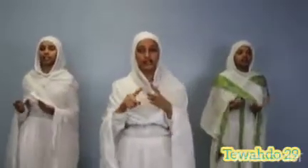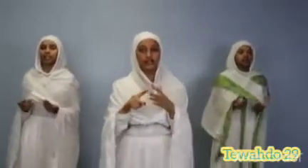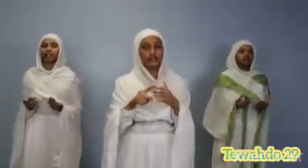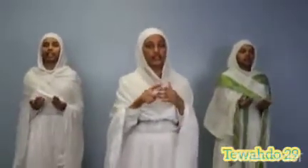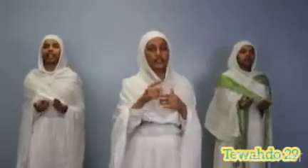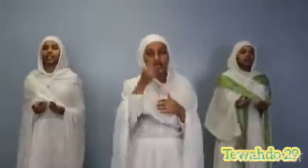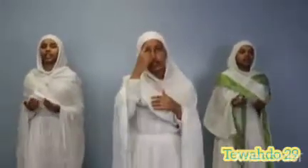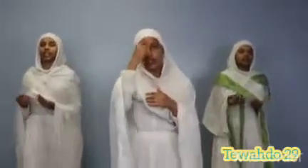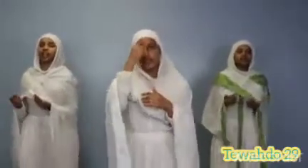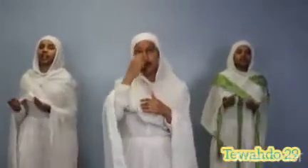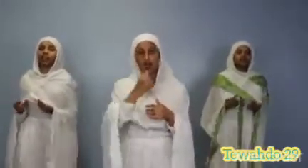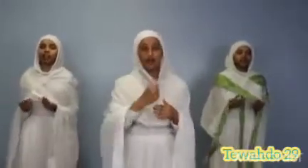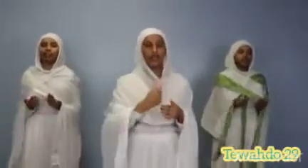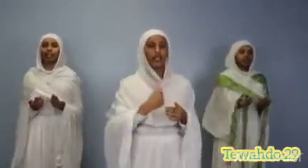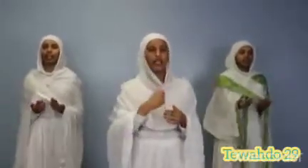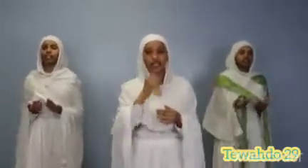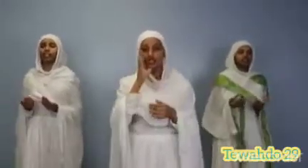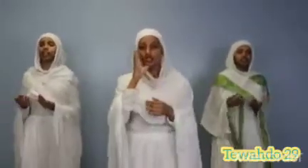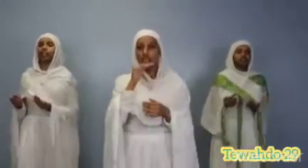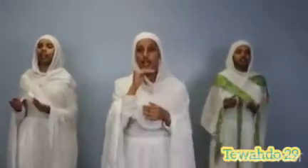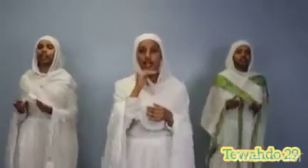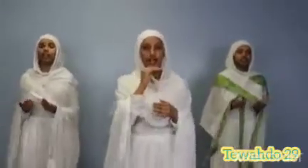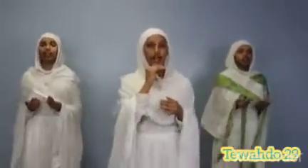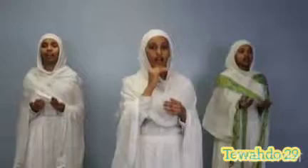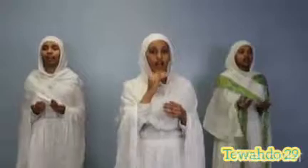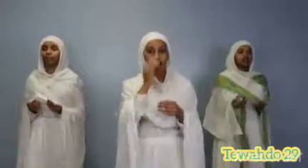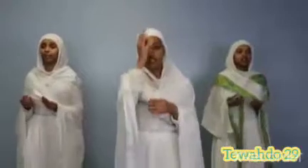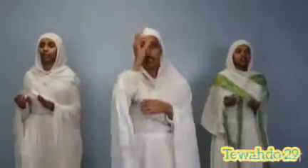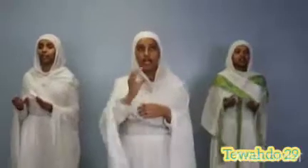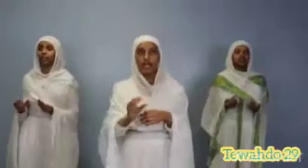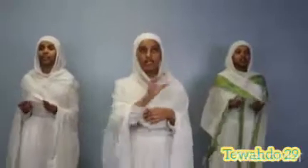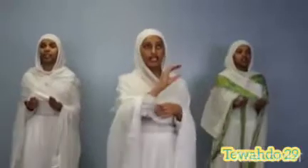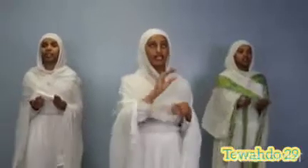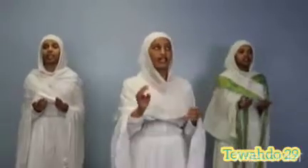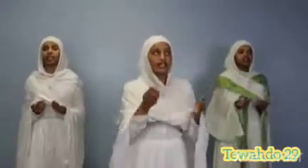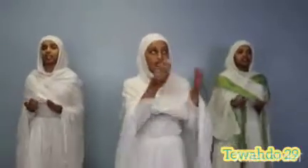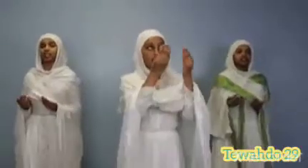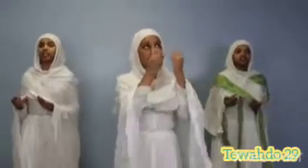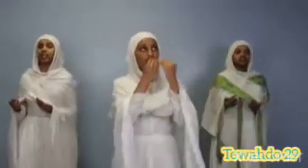ላመለጥን የታመነች እናት ከመስቀል ተሰጠ